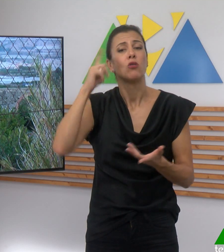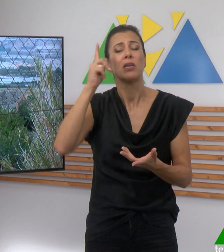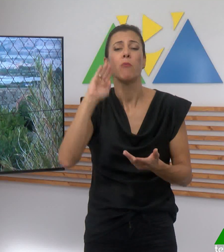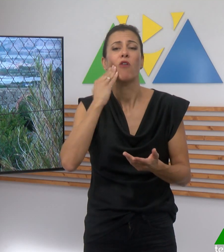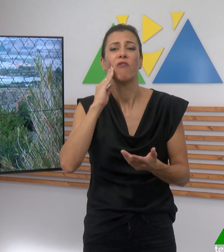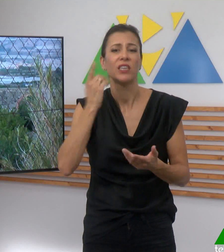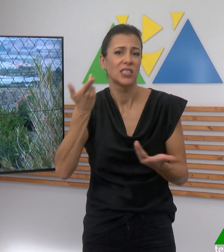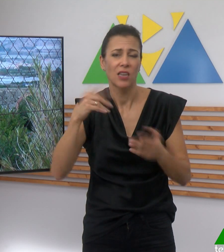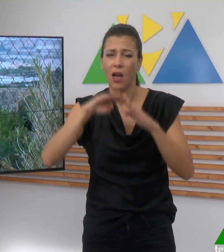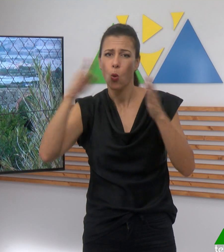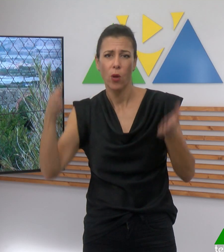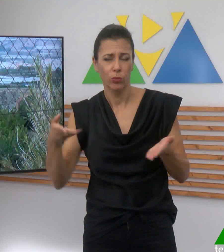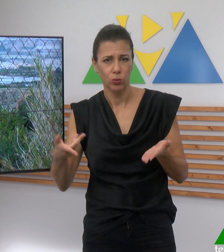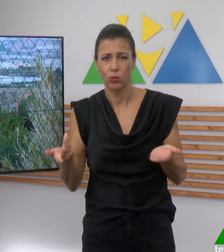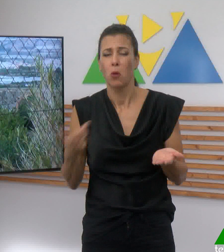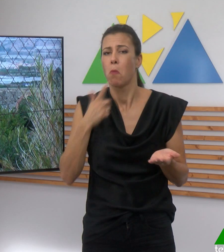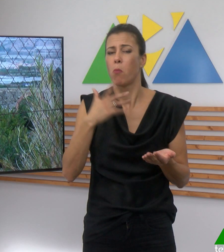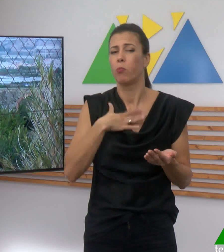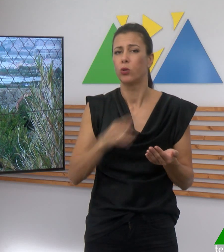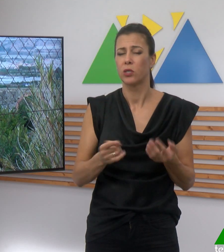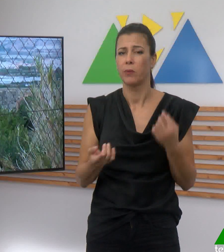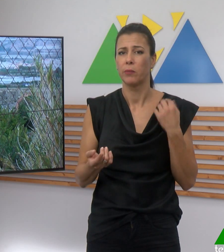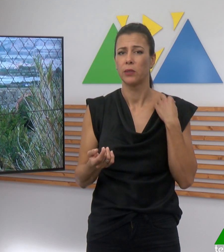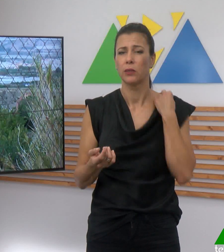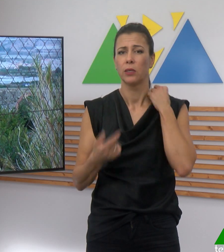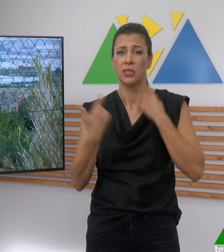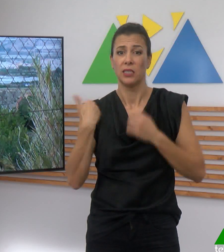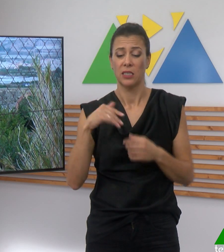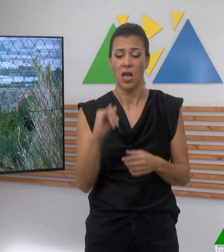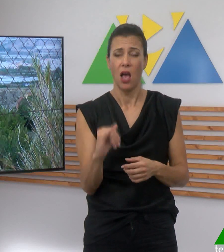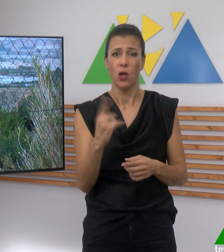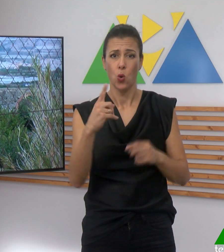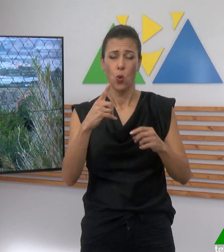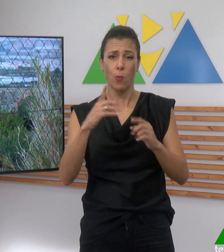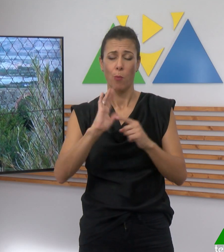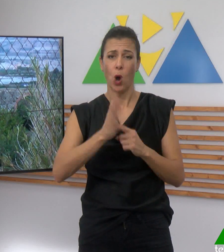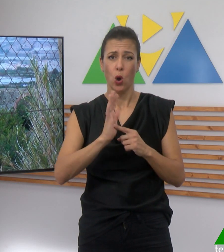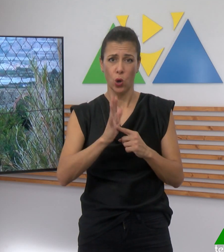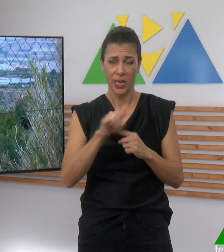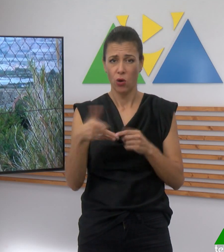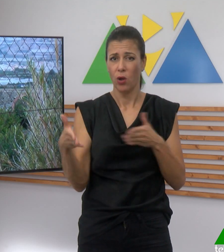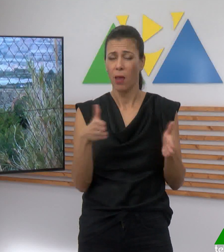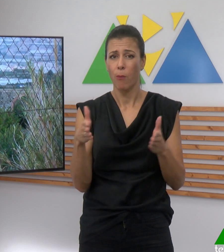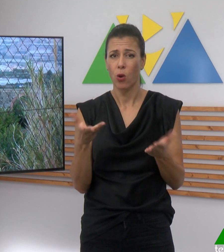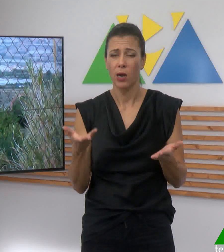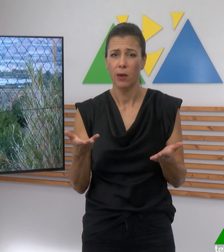acueducto es decir posiblemente si ya existía un molino en época musulmana